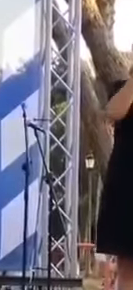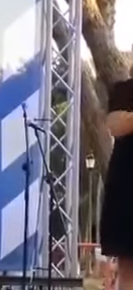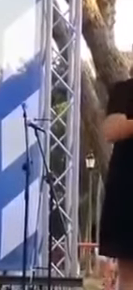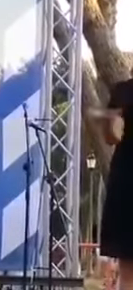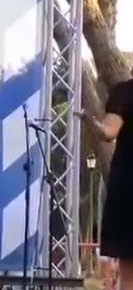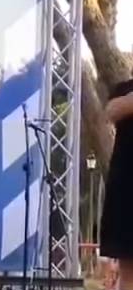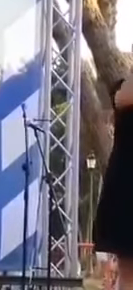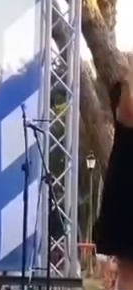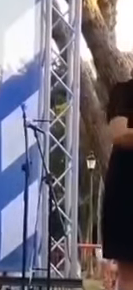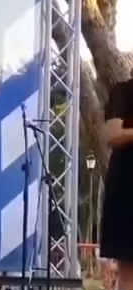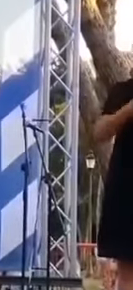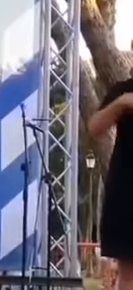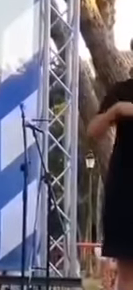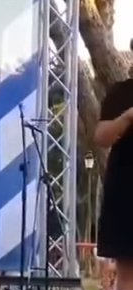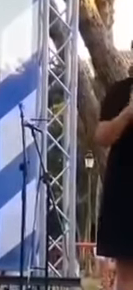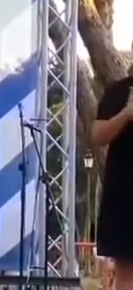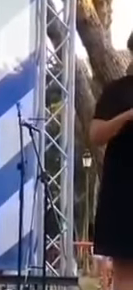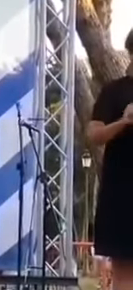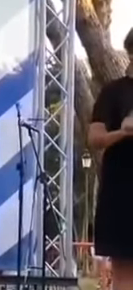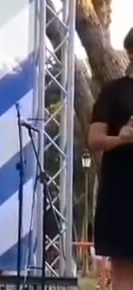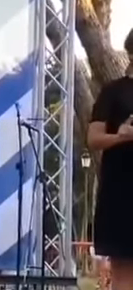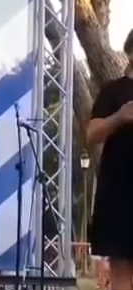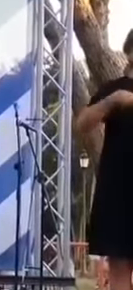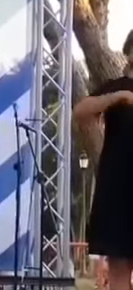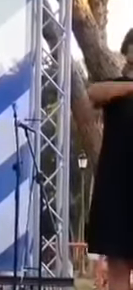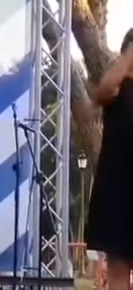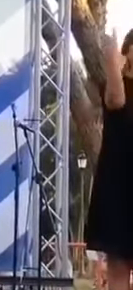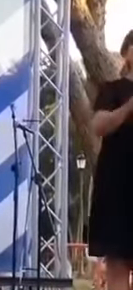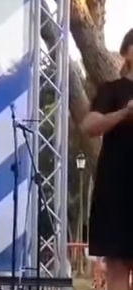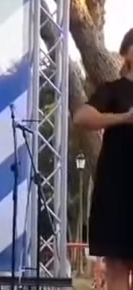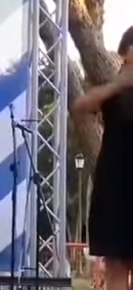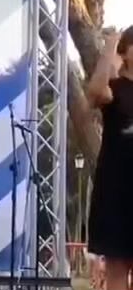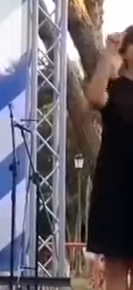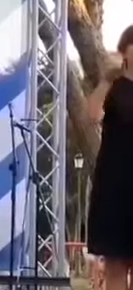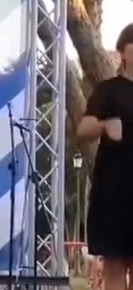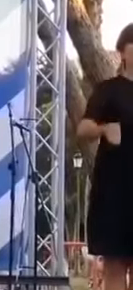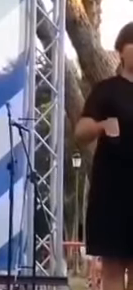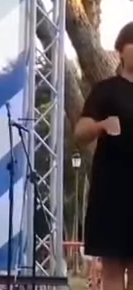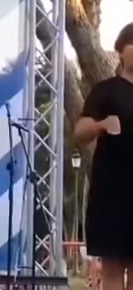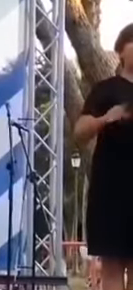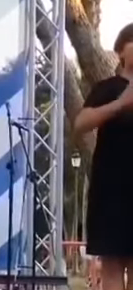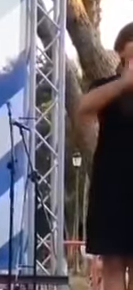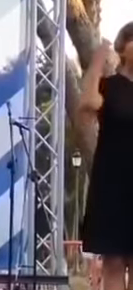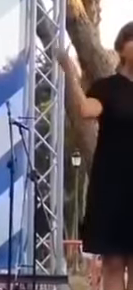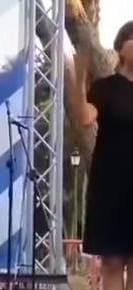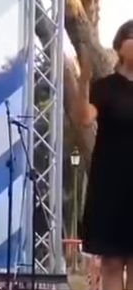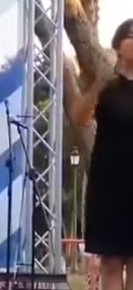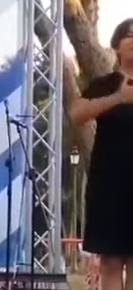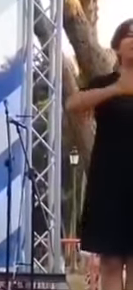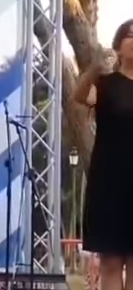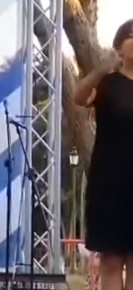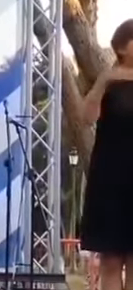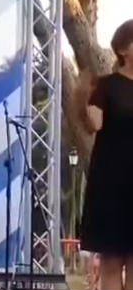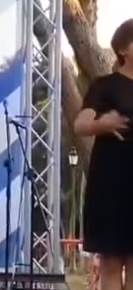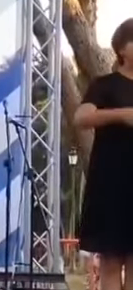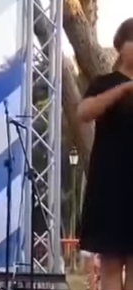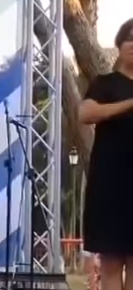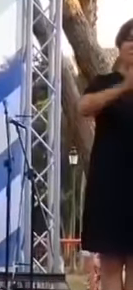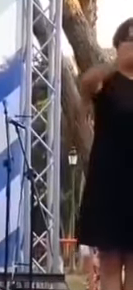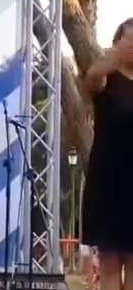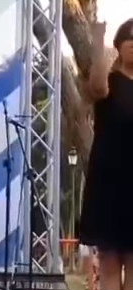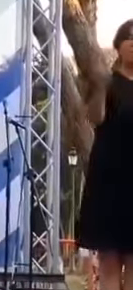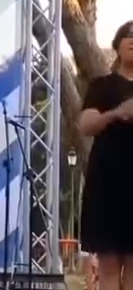figuraccia per l'Italia. Ma noi non siamo così. Per noi l'Italia viene prima di tutto. E certo che tifiamo sempre per la nostra nazione.